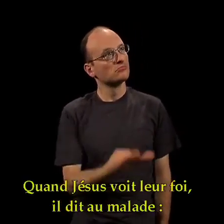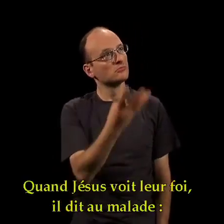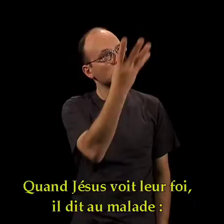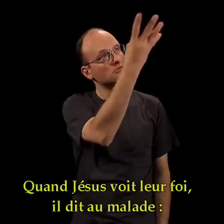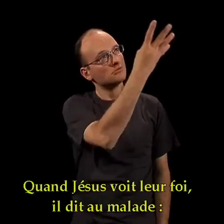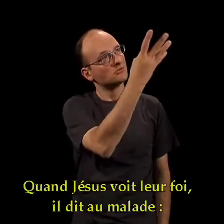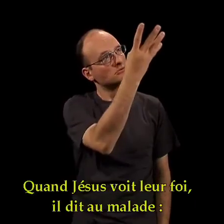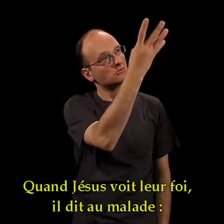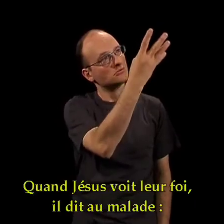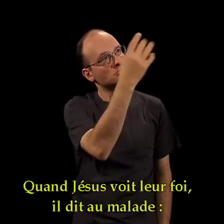Quand Jésus voit leur foi,